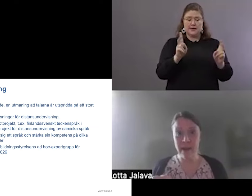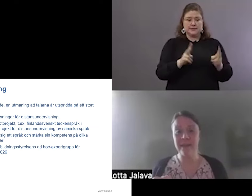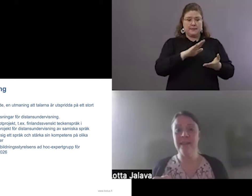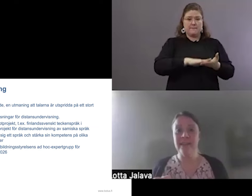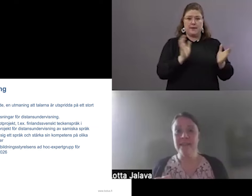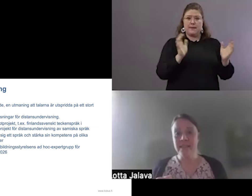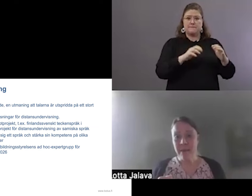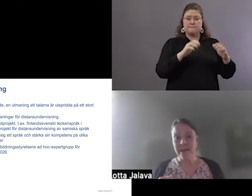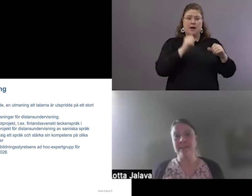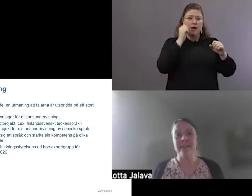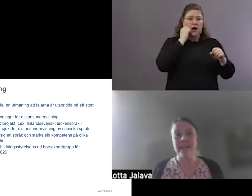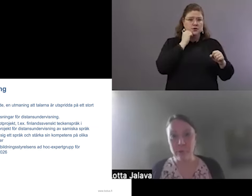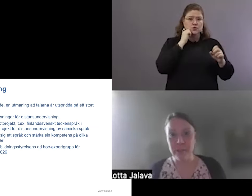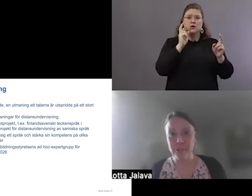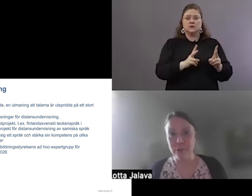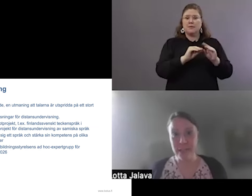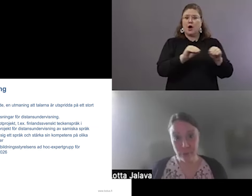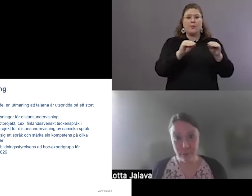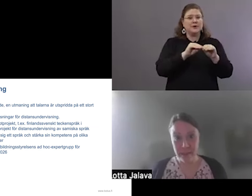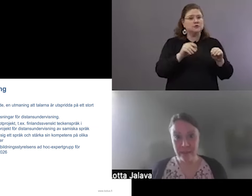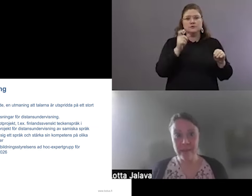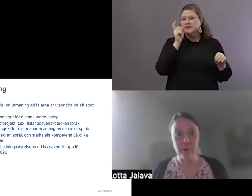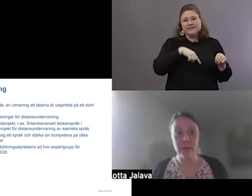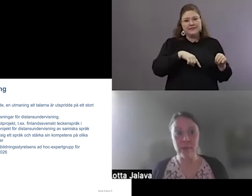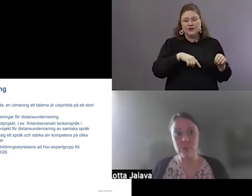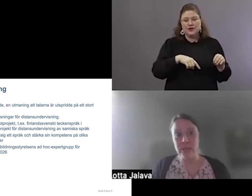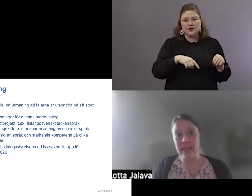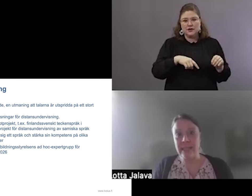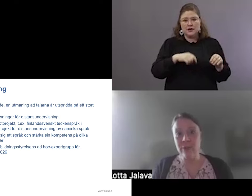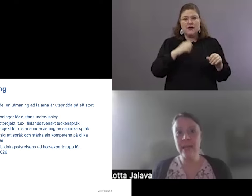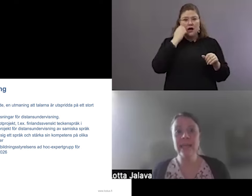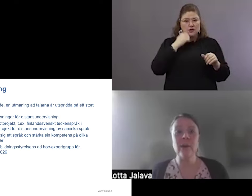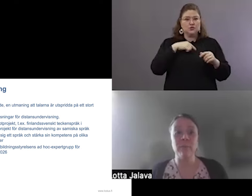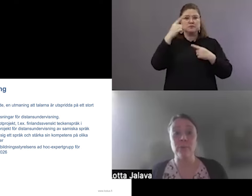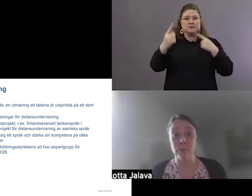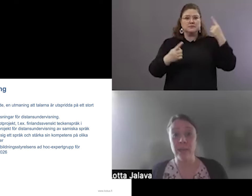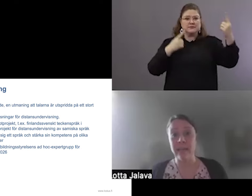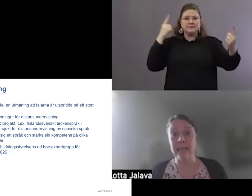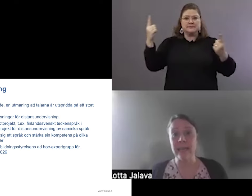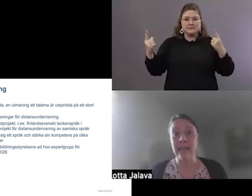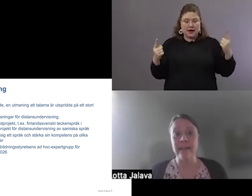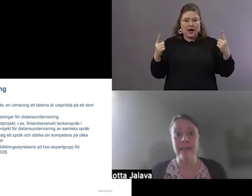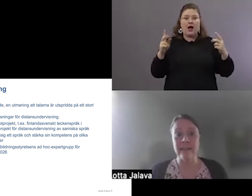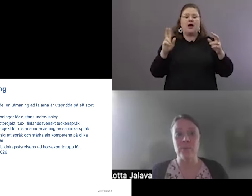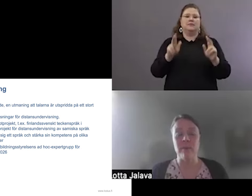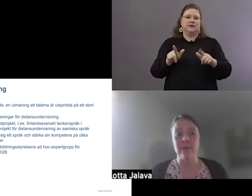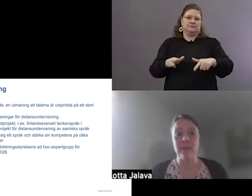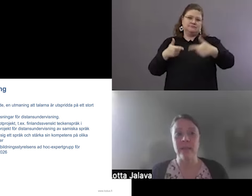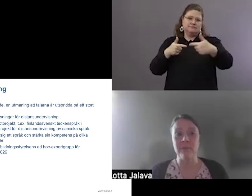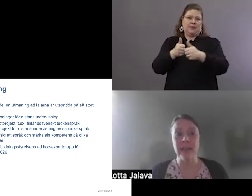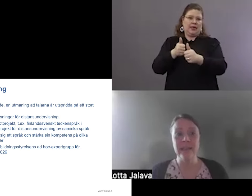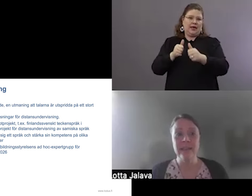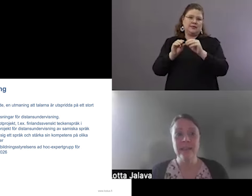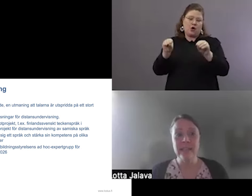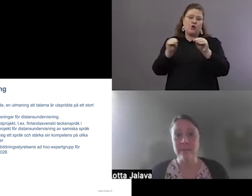osallistua samaan kieliyhteisölliseen toimintaan tai opetukseen. Ja silloin tämä etäopetus on hirveän tärkeä ratkaisu, ja meillä